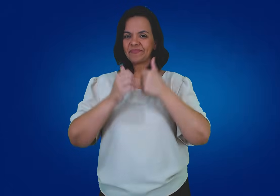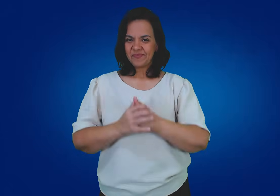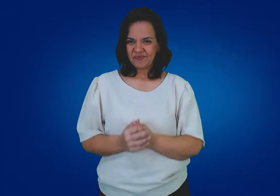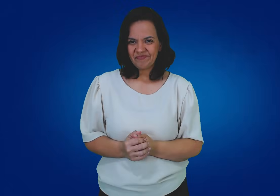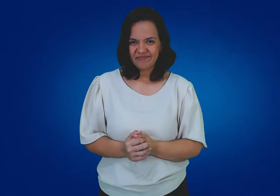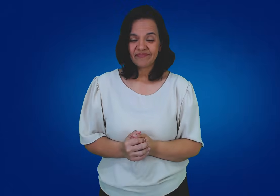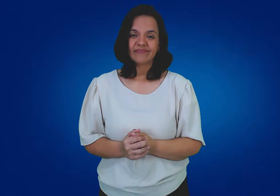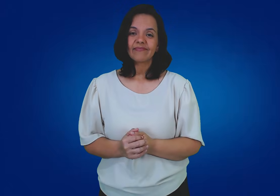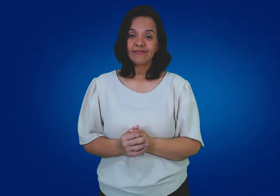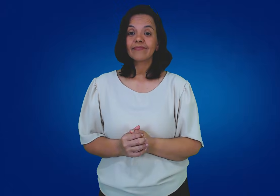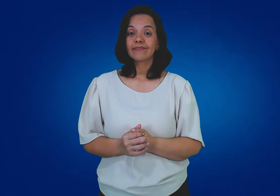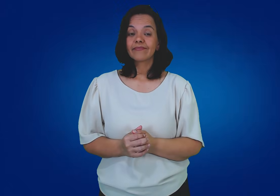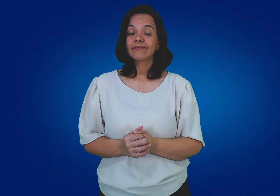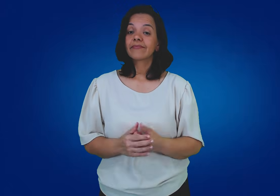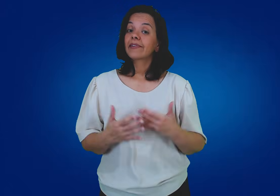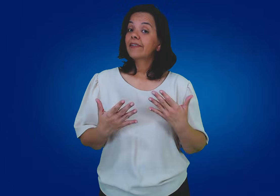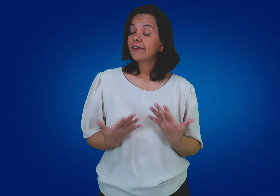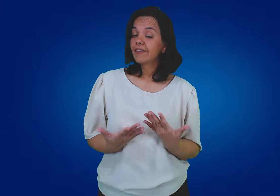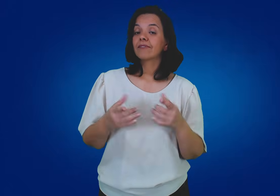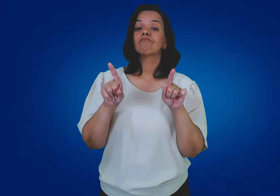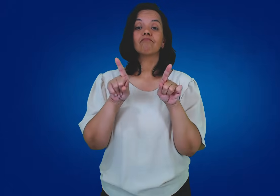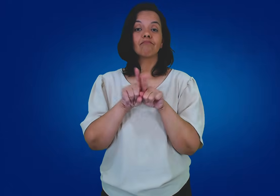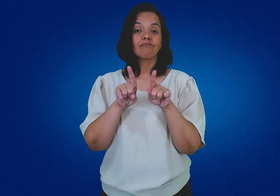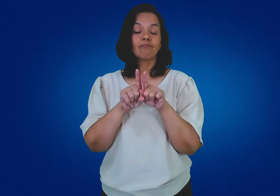a gente consiga se desenvolver.